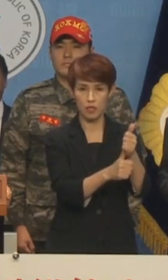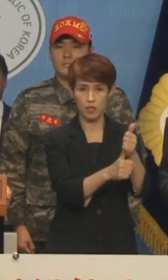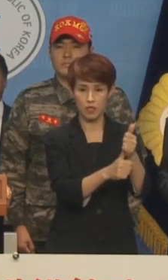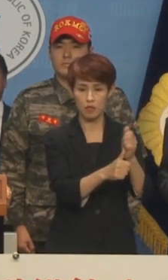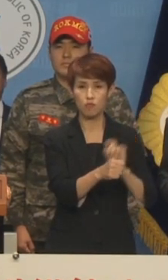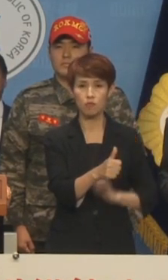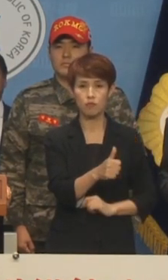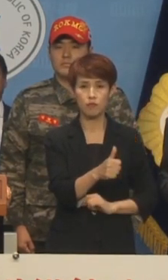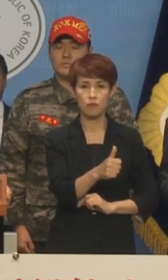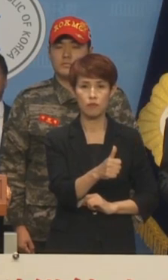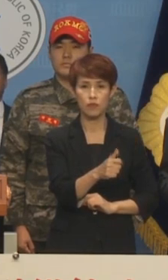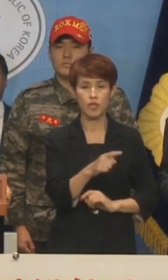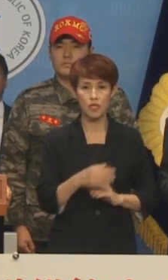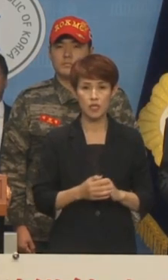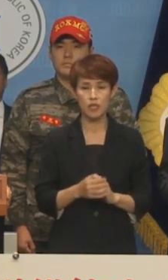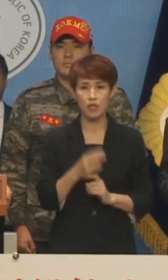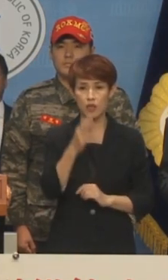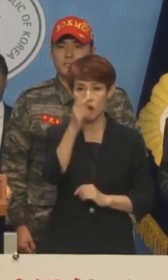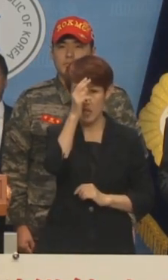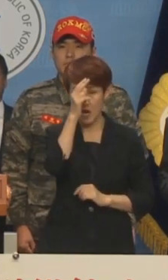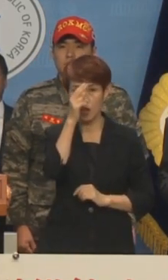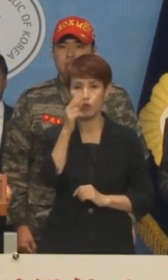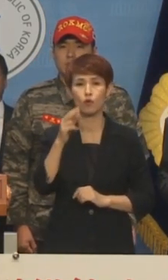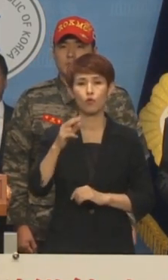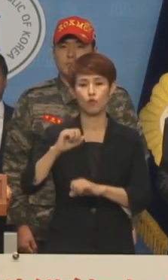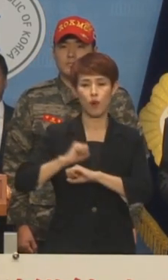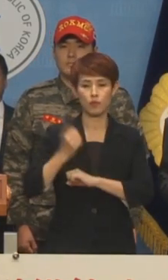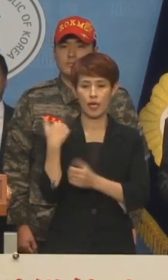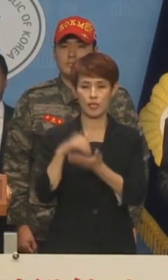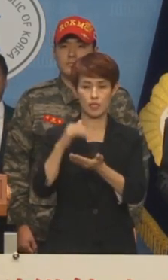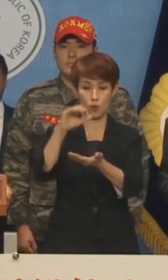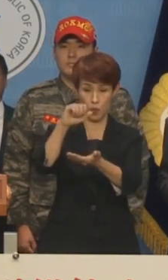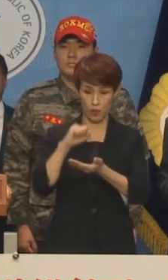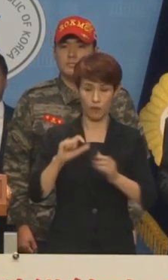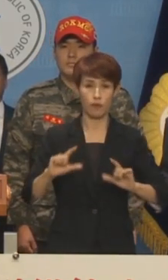기록이 경찰로부터 국방부로 다시 회수되던 날